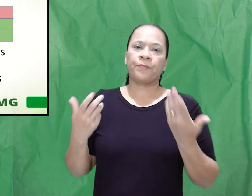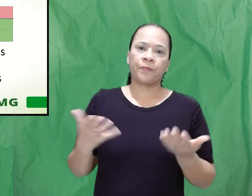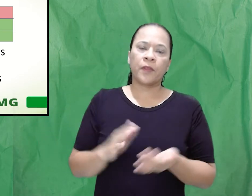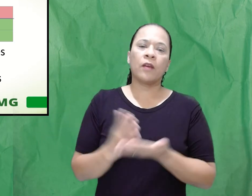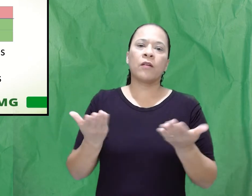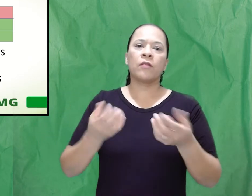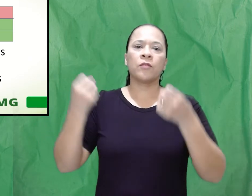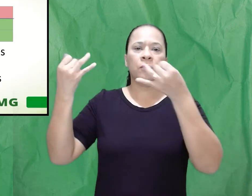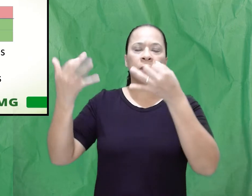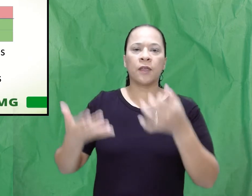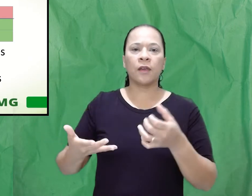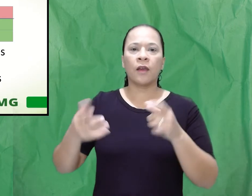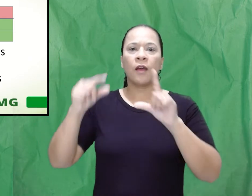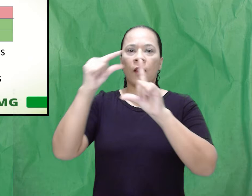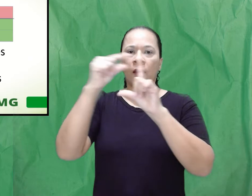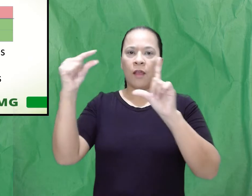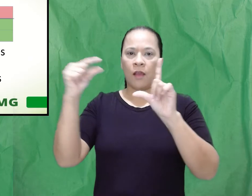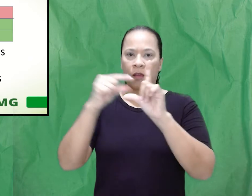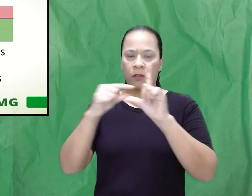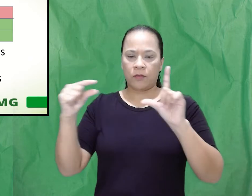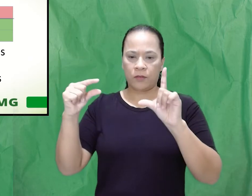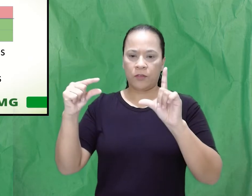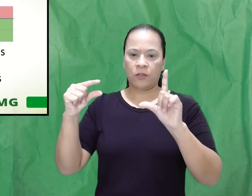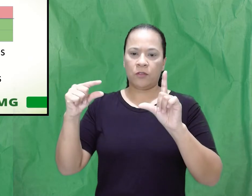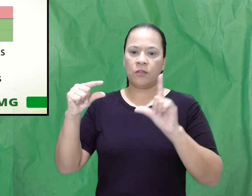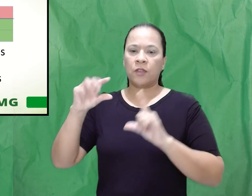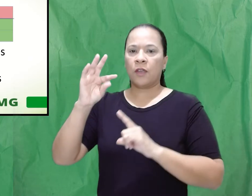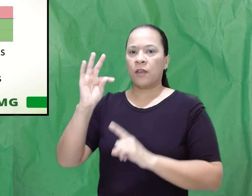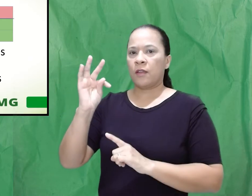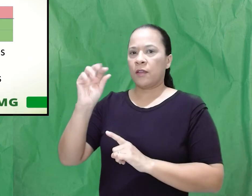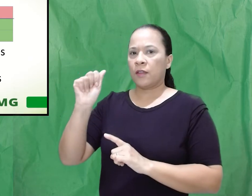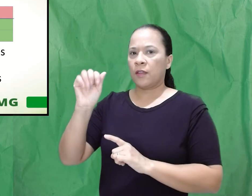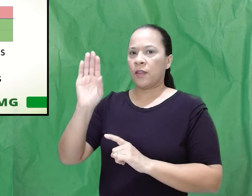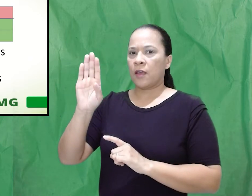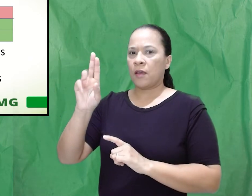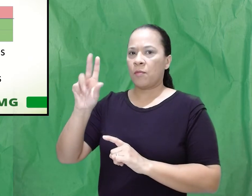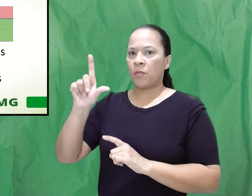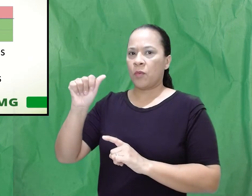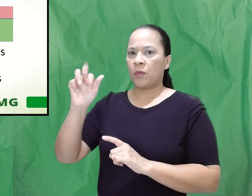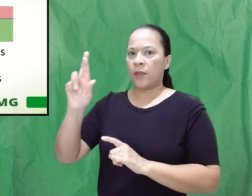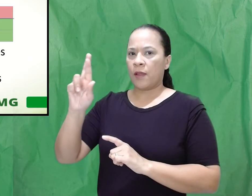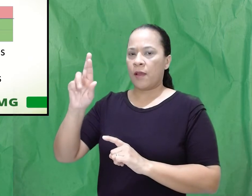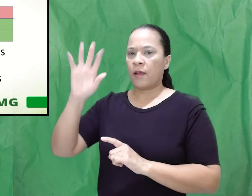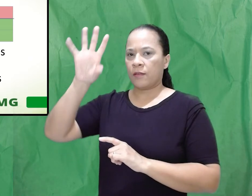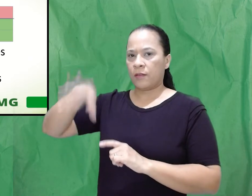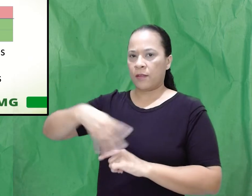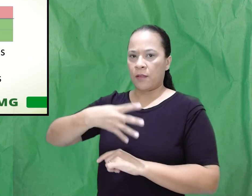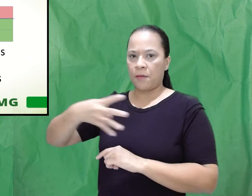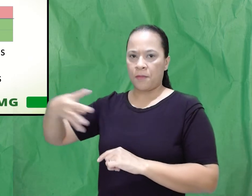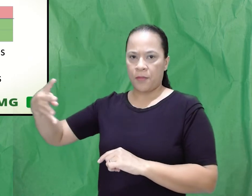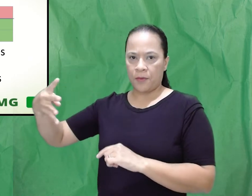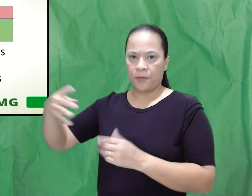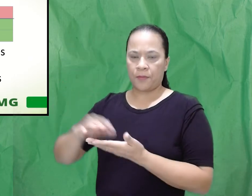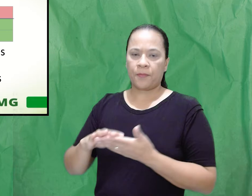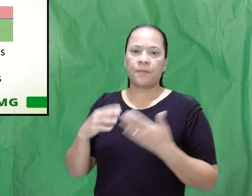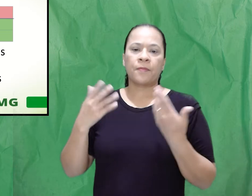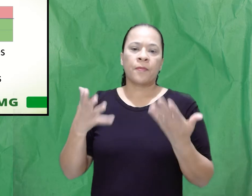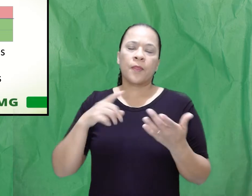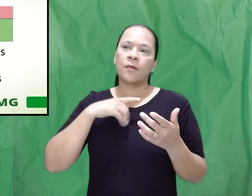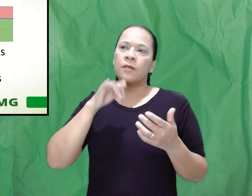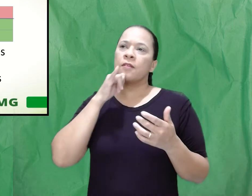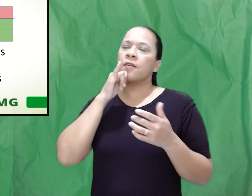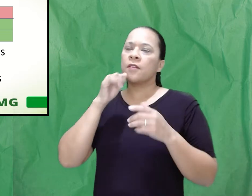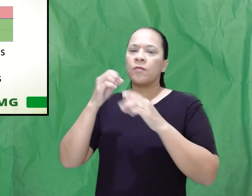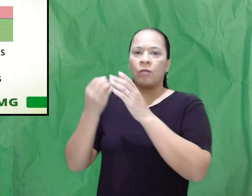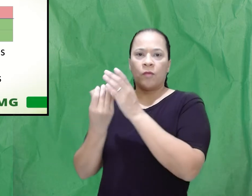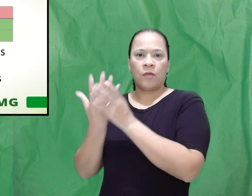utilizados. Um deles é o layout tabular, que é, por exemplo, aqui eu crio uma tabela e eu estou dividindo meus